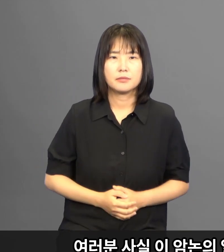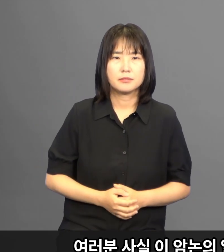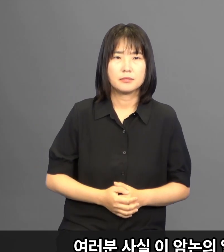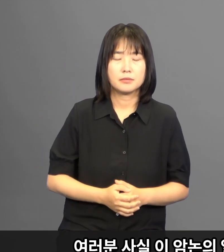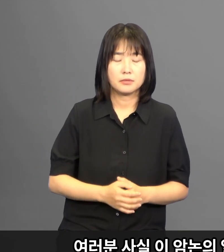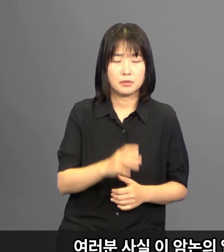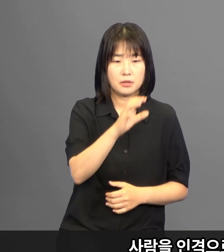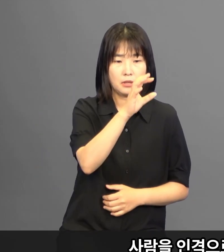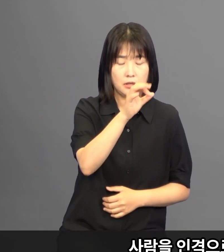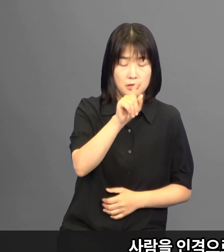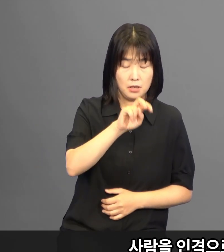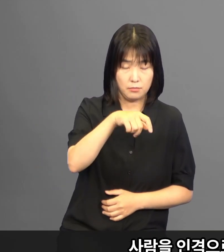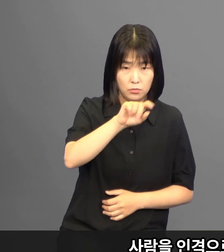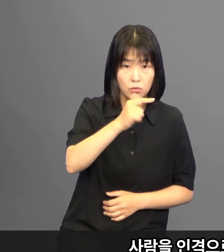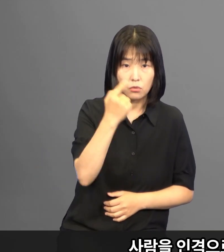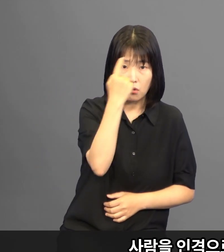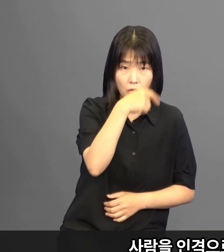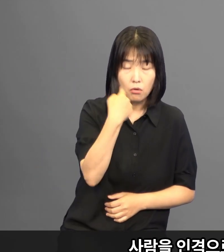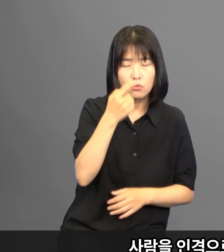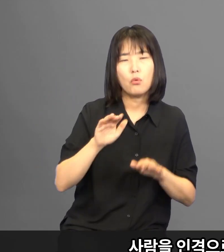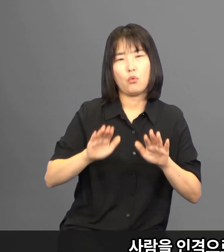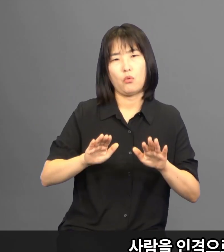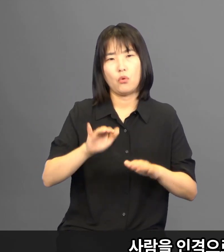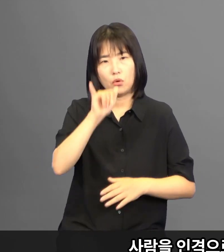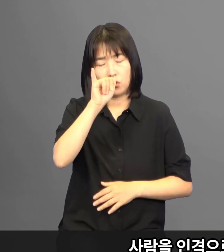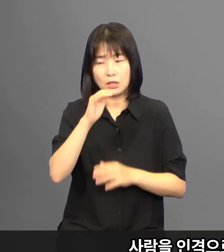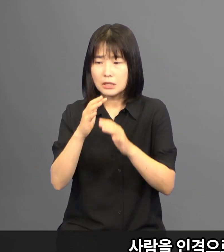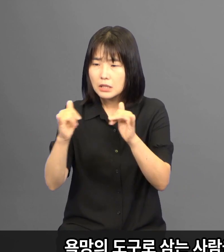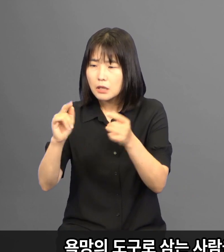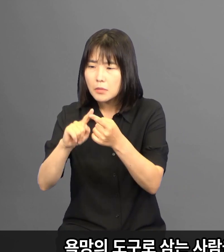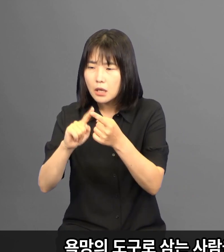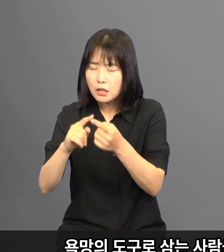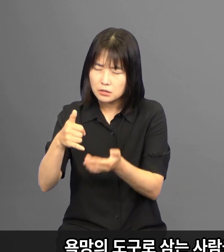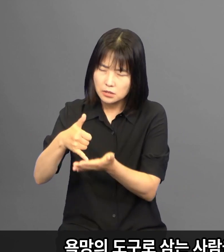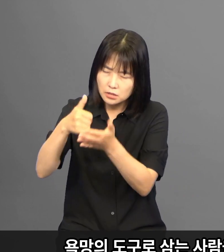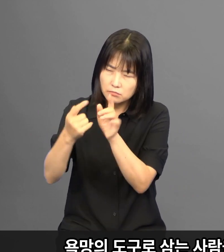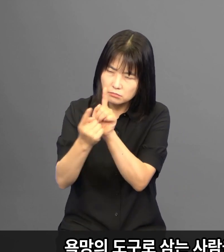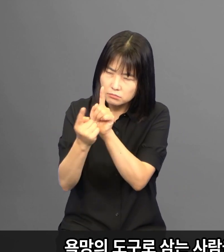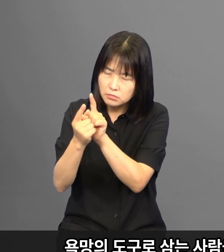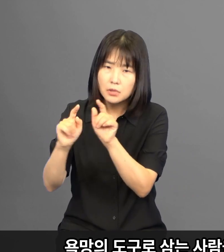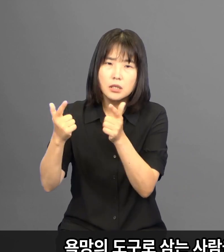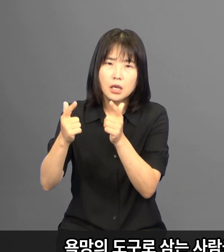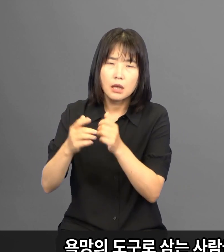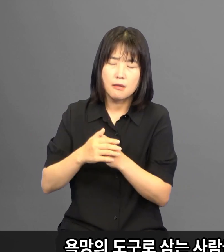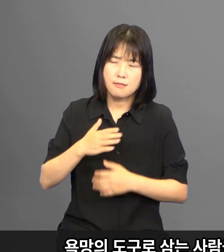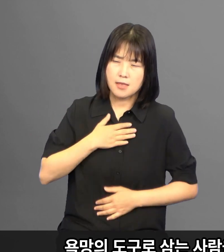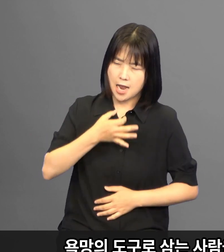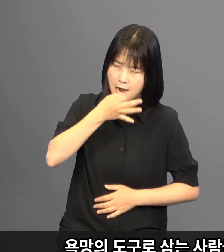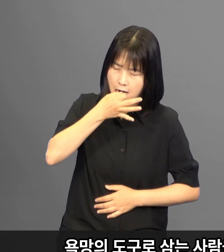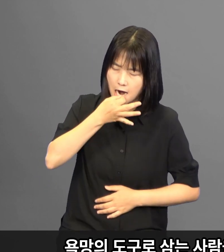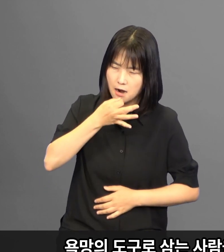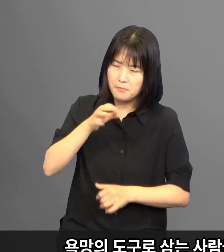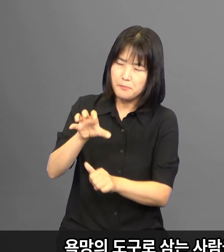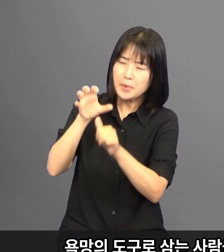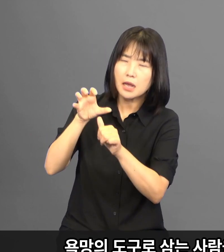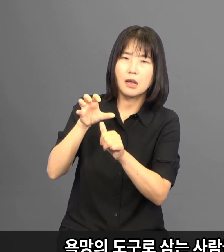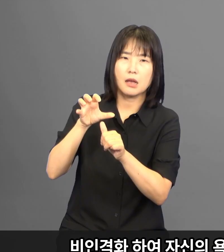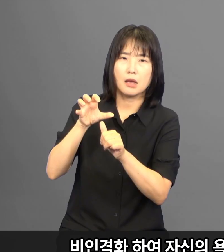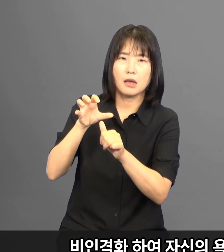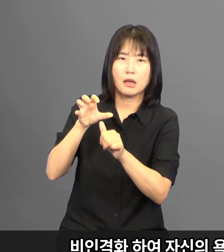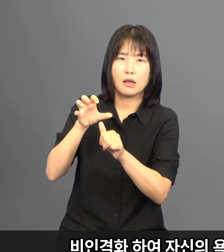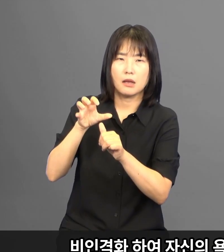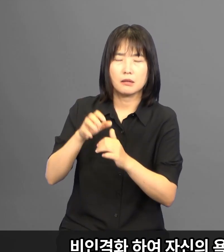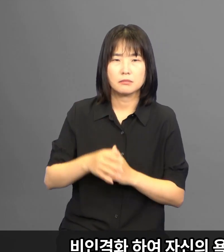오늘날에도 있습니다. 사람을 인격으로 대하는 것이 아니라 욕망의 도구로 삼는, 사람을 인격으로 대하는 것이